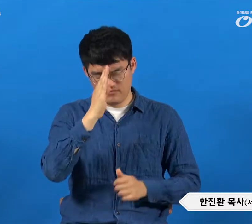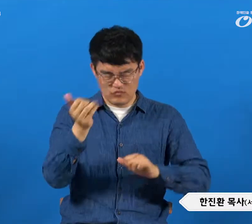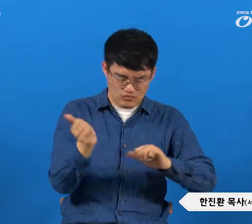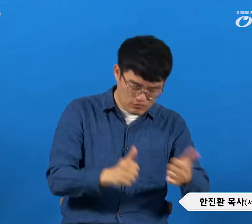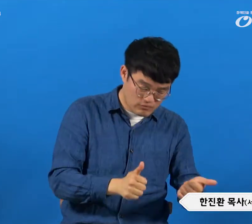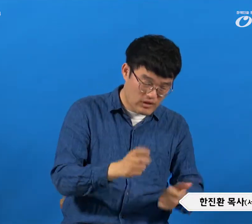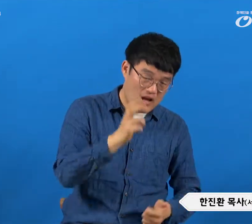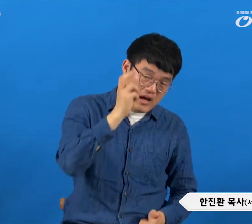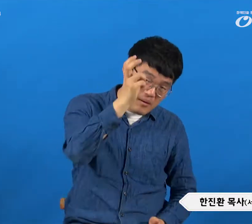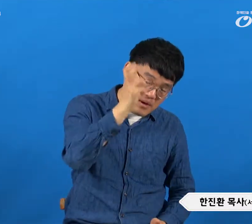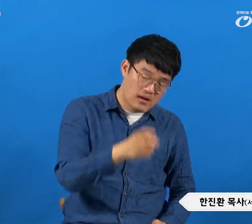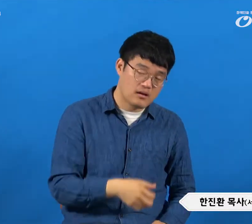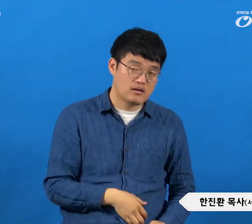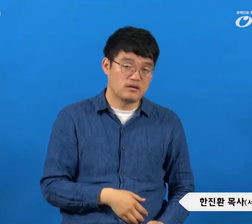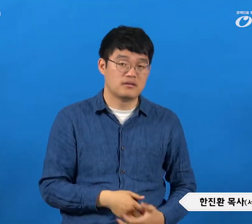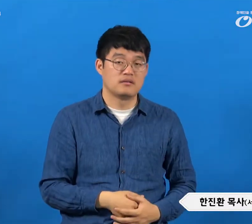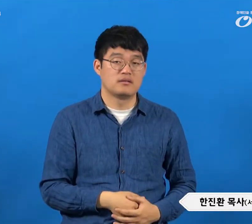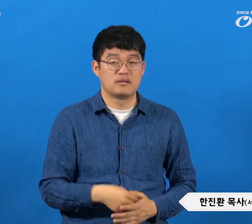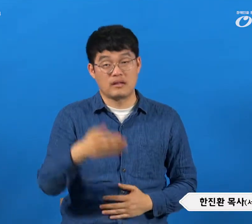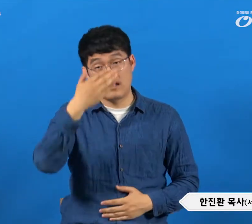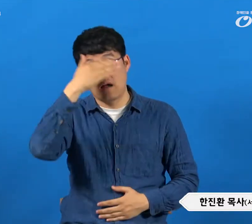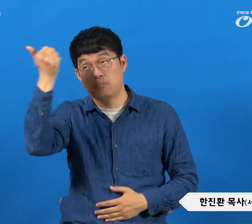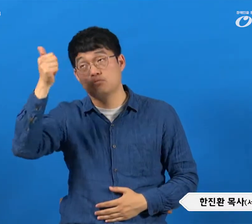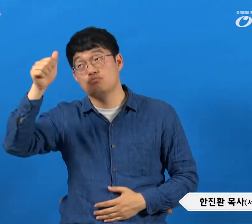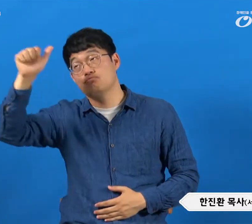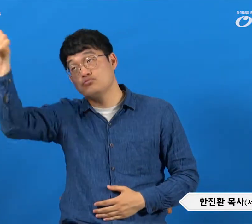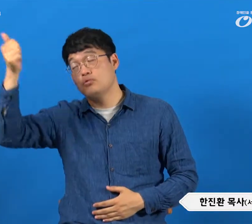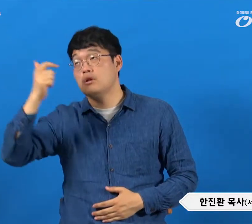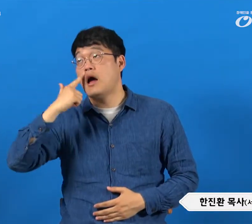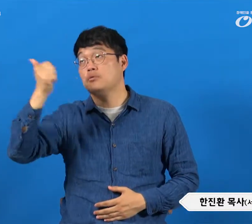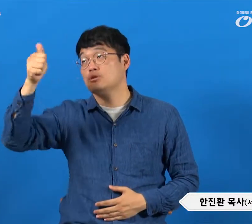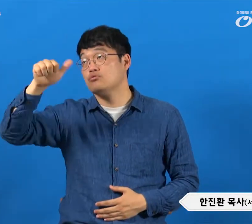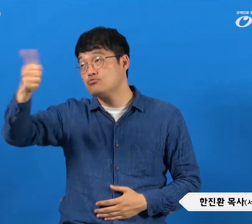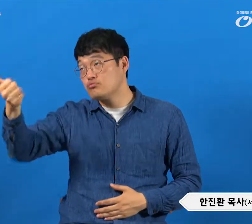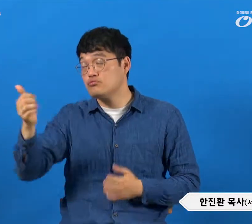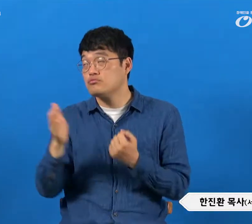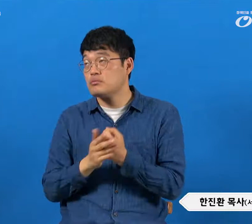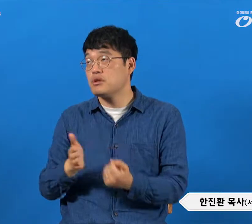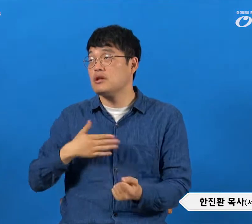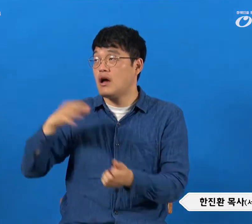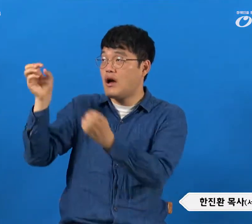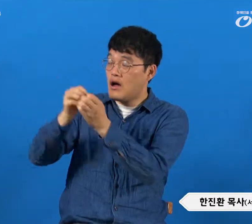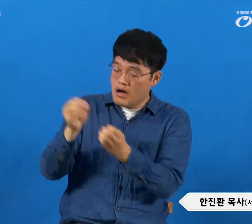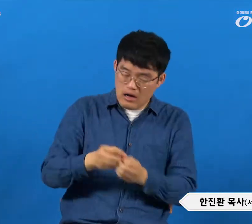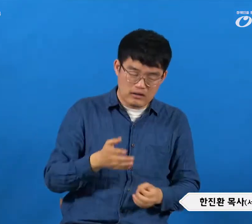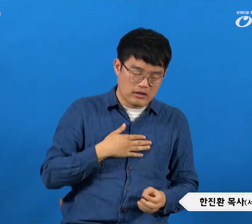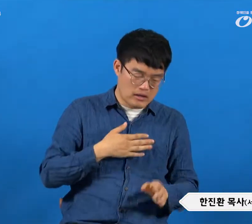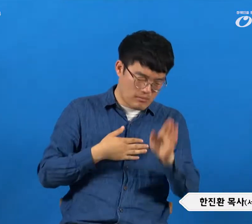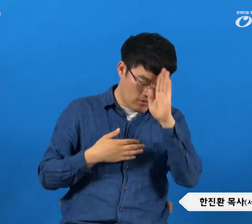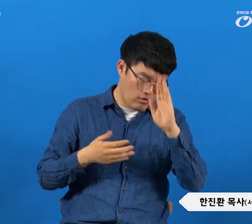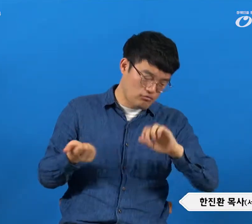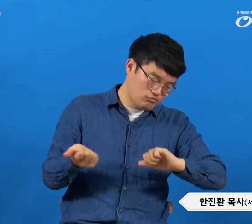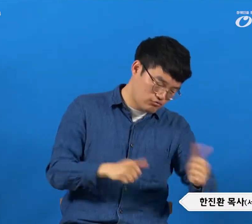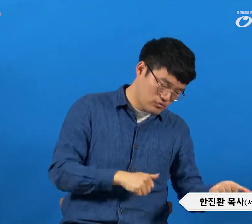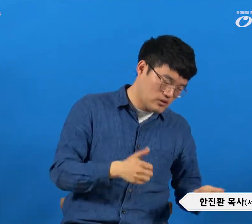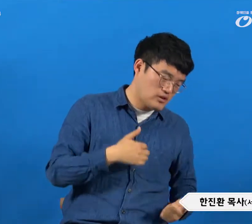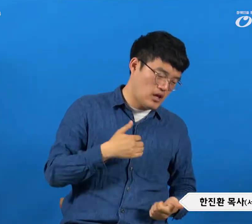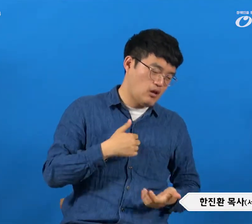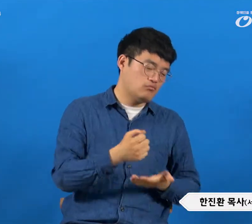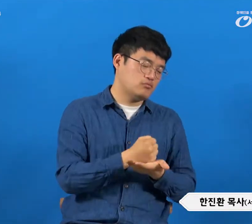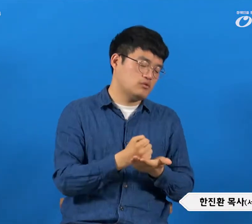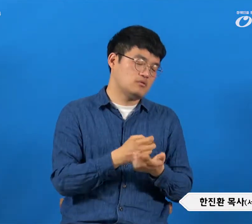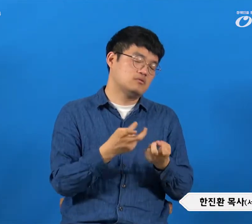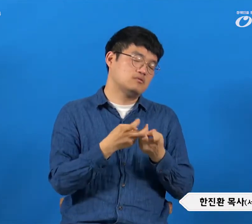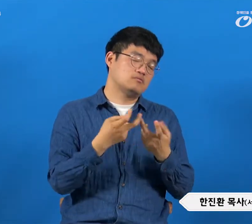병으로 죽을 거야. 할아버지도 그랬고 우리 아버지도 그랬고 나도 결국은 그렇게 될 거야, 그게 내